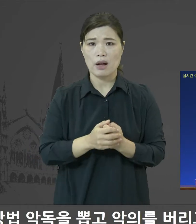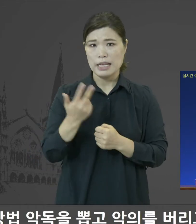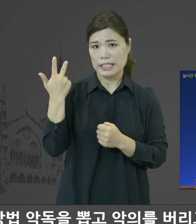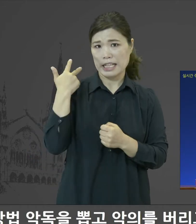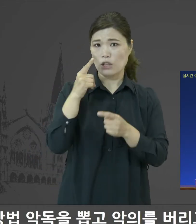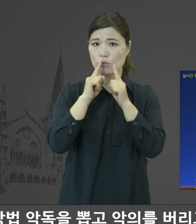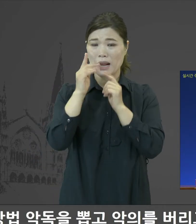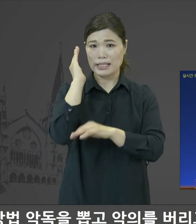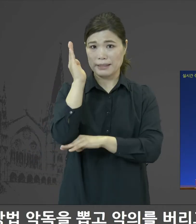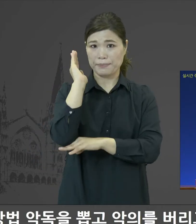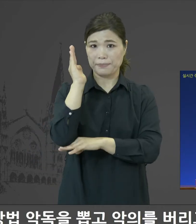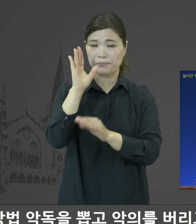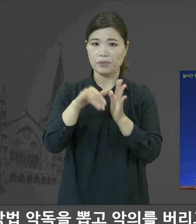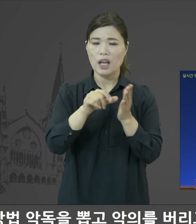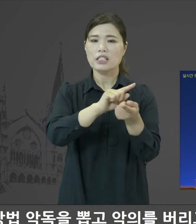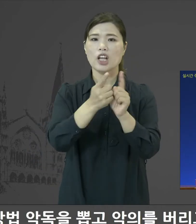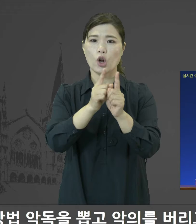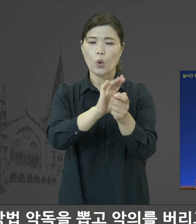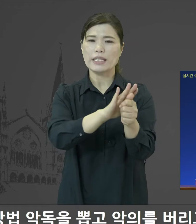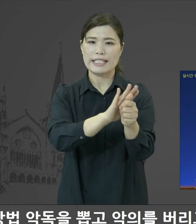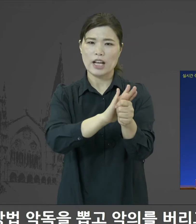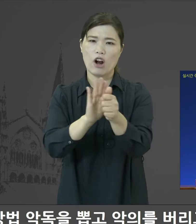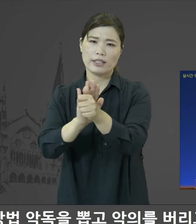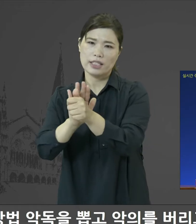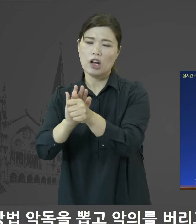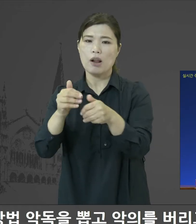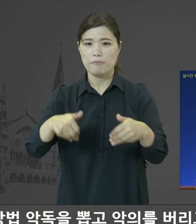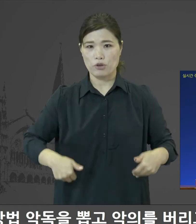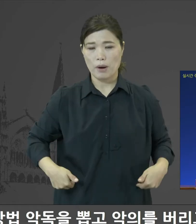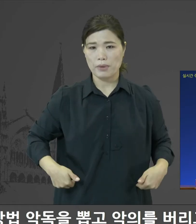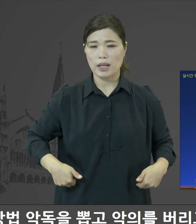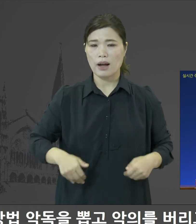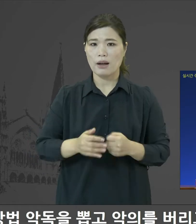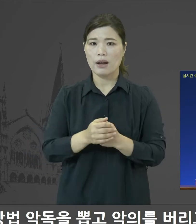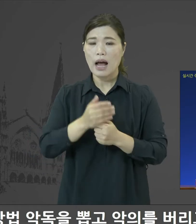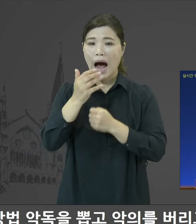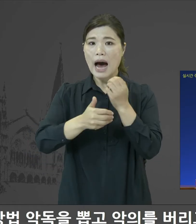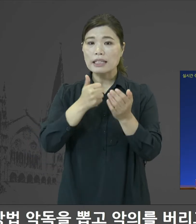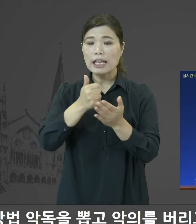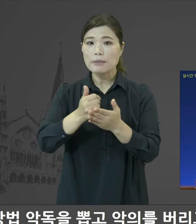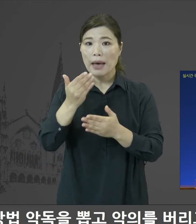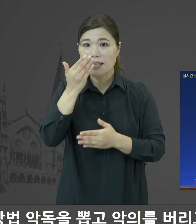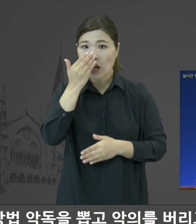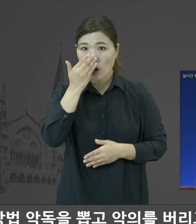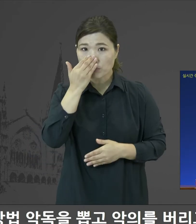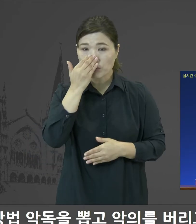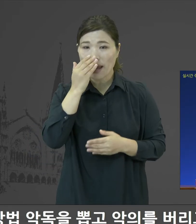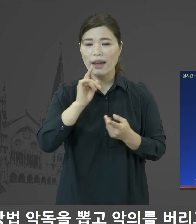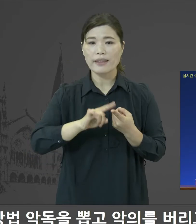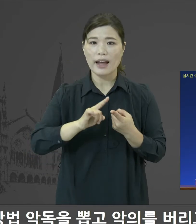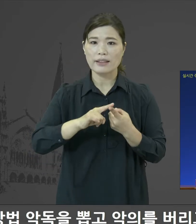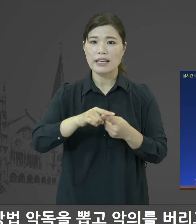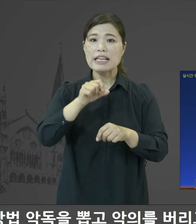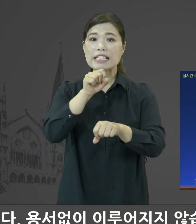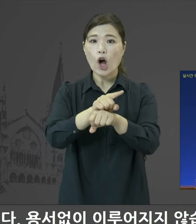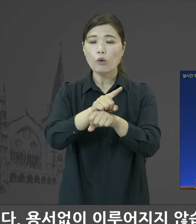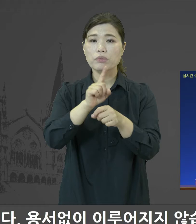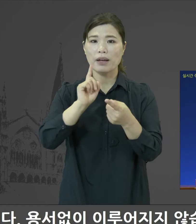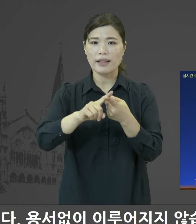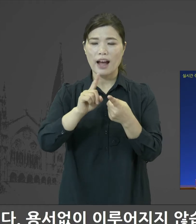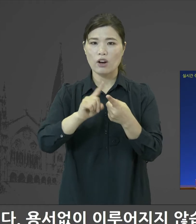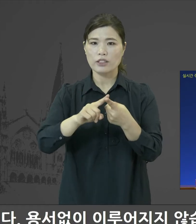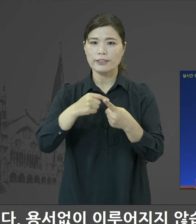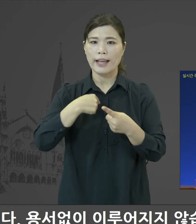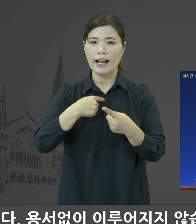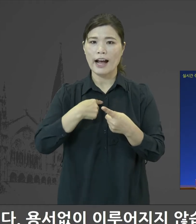말씀에서 서로 친절하라고 그랬습니다. 하나님의 성품 좋으심, 그 하나님의 좋으심이 우리의 성품으로 나타나면 다른